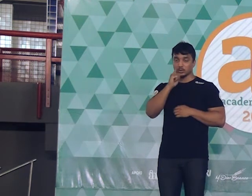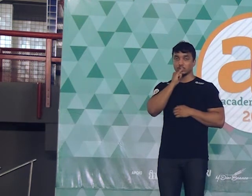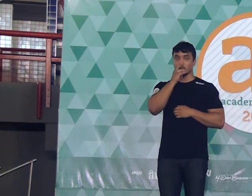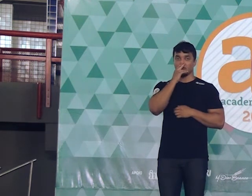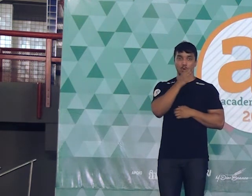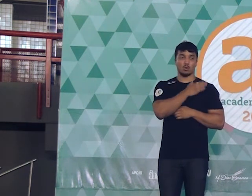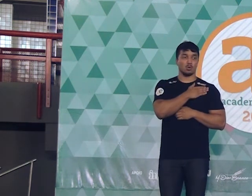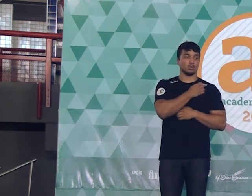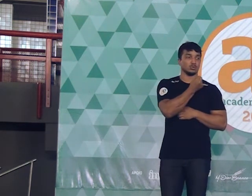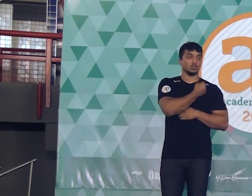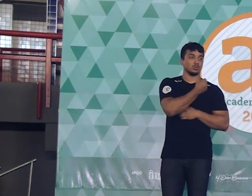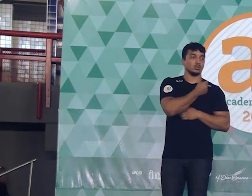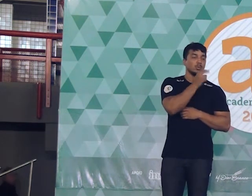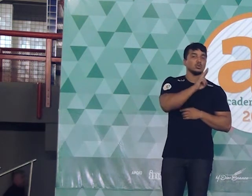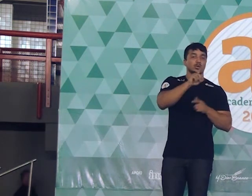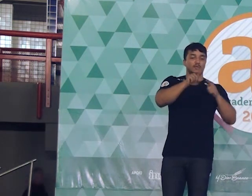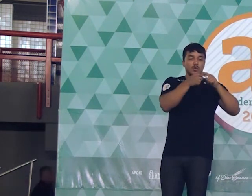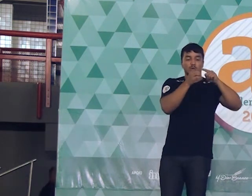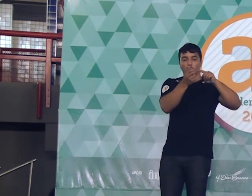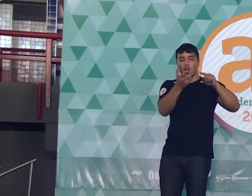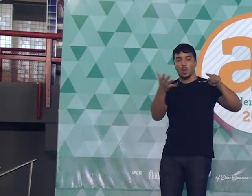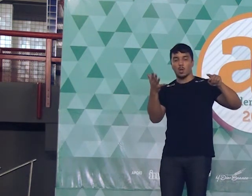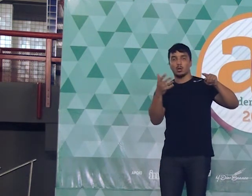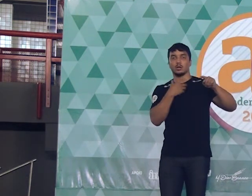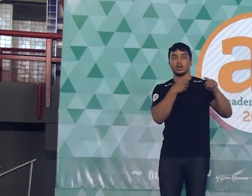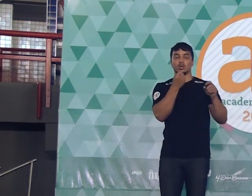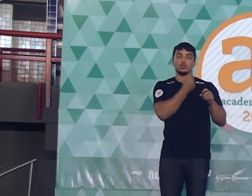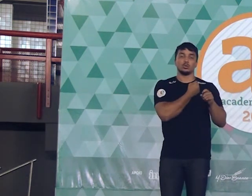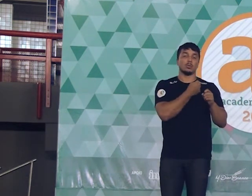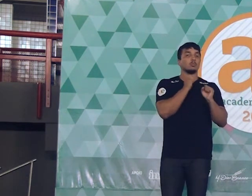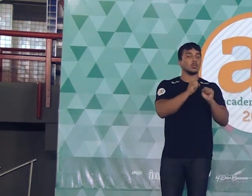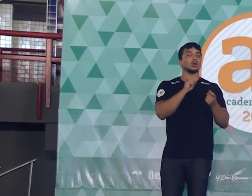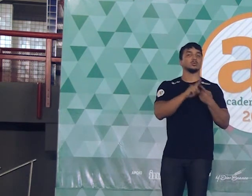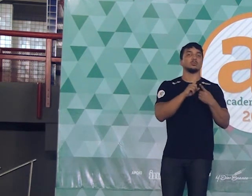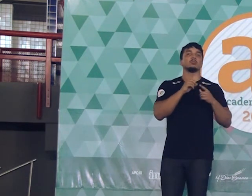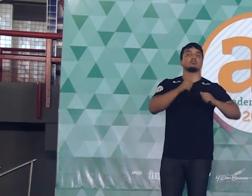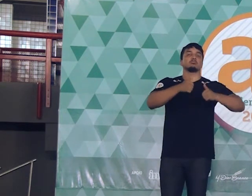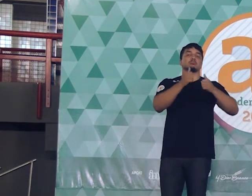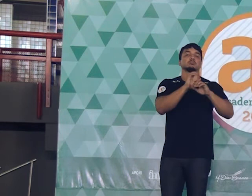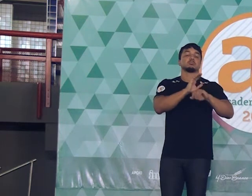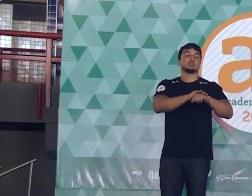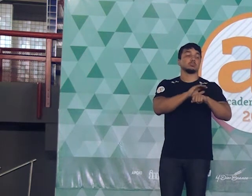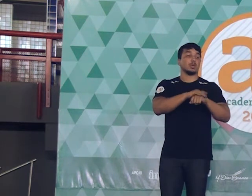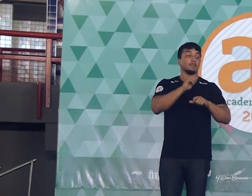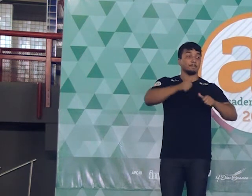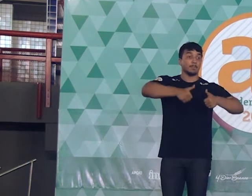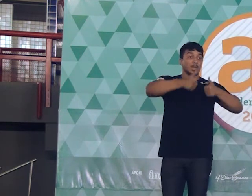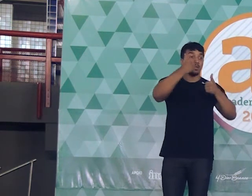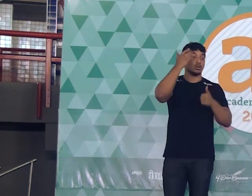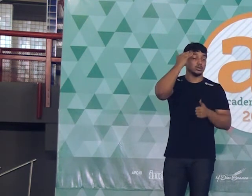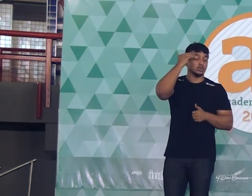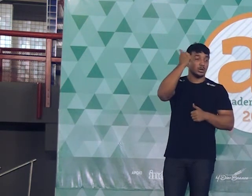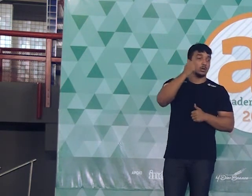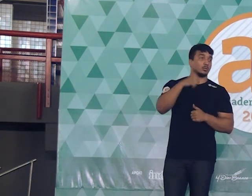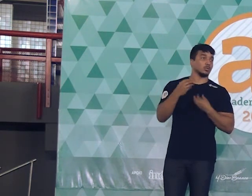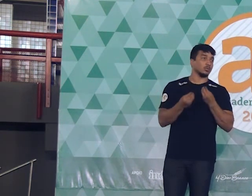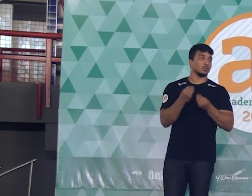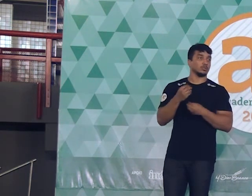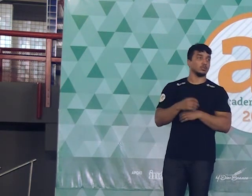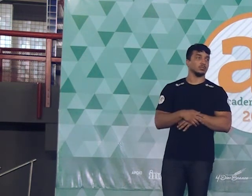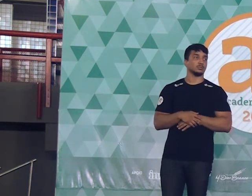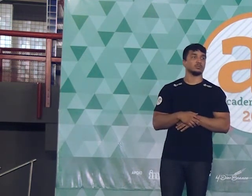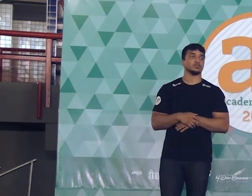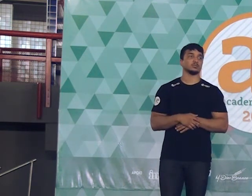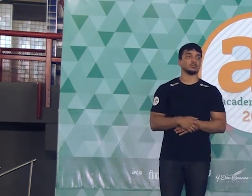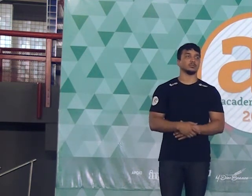números usando as casas decimais, usando um número mais extenso, também faça. A melhor solução sempre é aquela